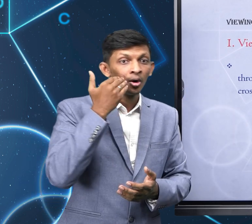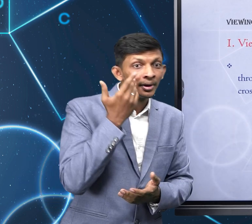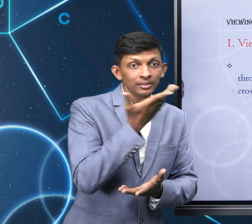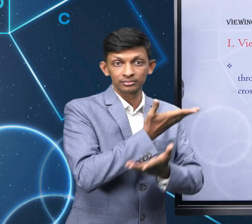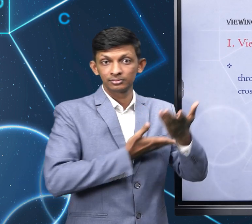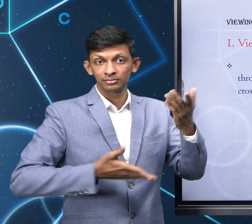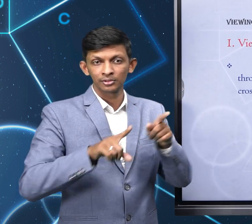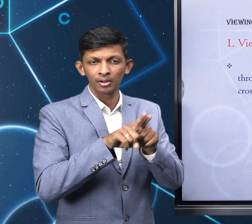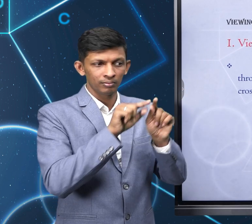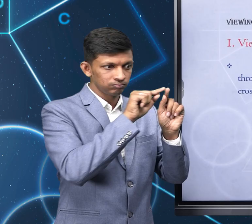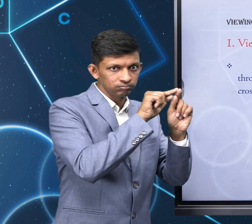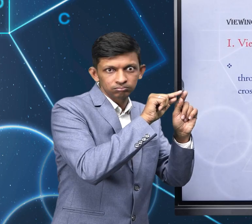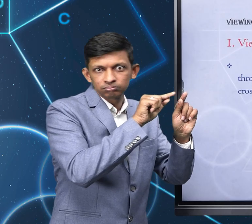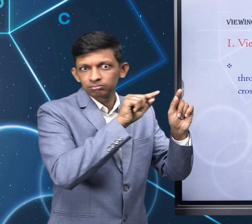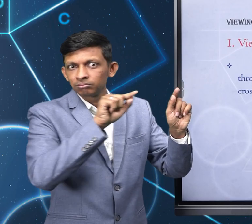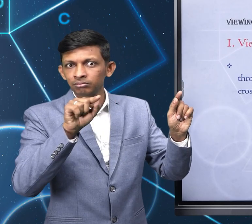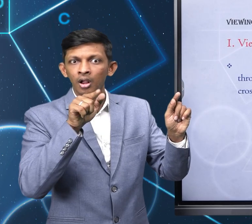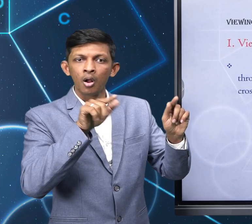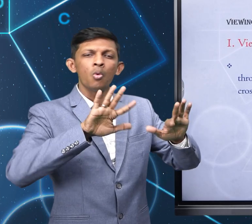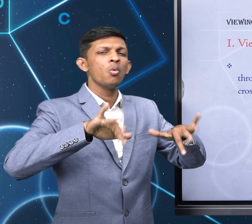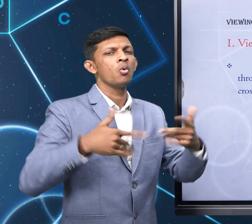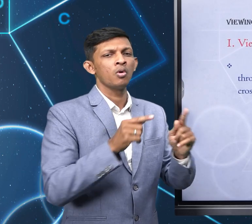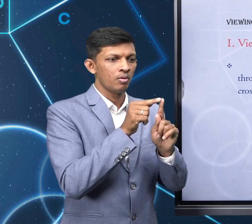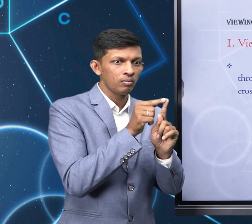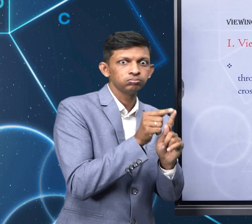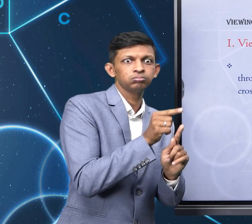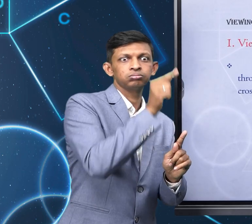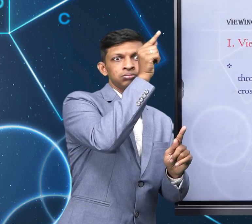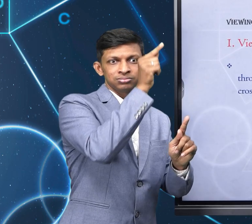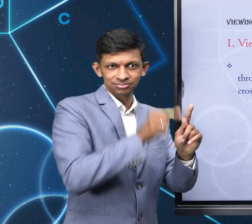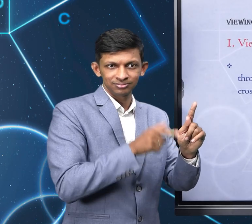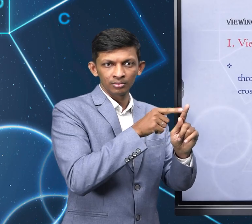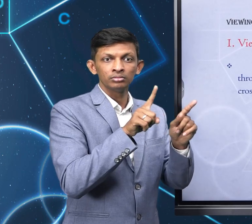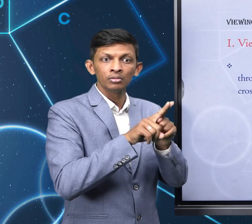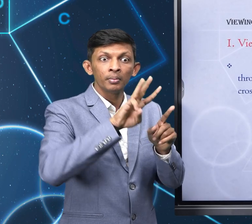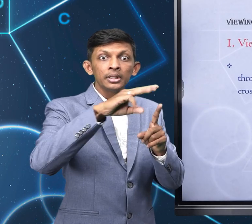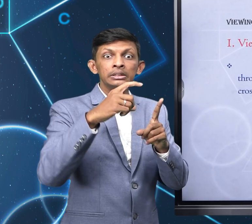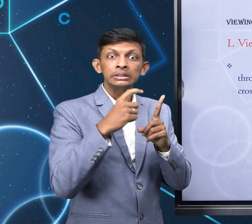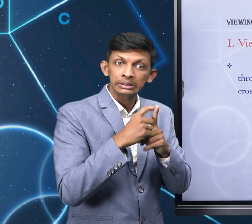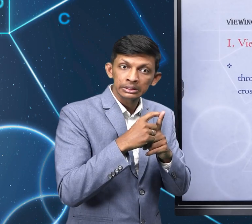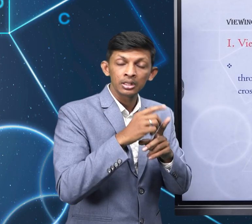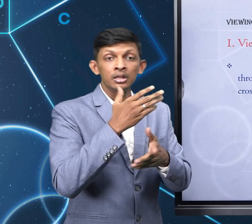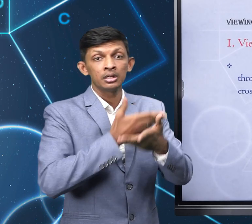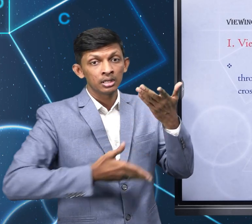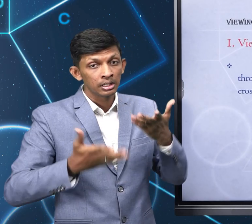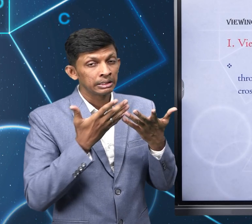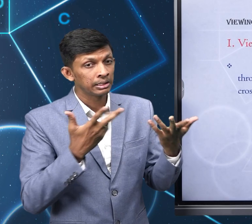जेव्हा आपण 3D ऑब्जेक्टमधून आडवा किंवा उभा कट बनवतो तेव्हा आपल्याला क्रॉस सेक्शन